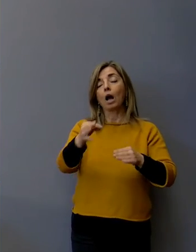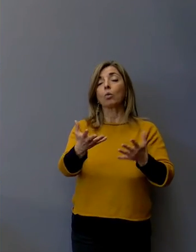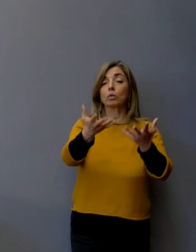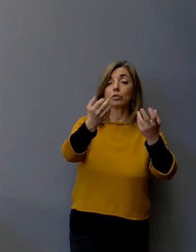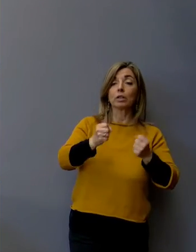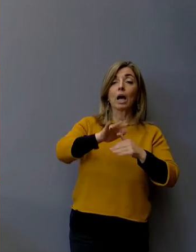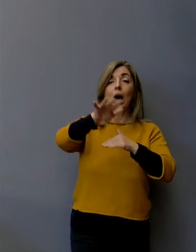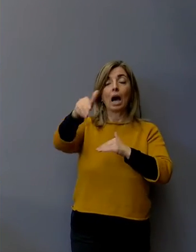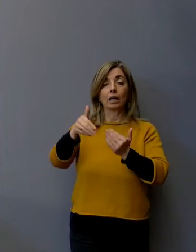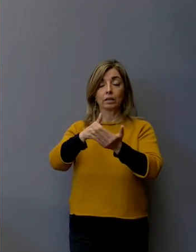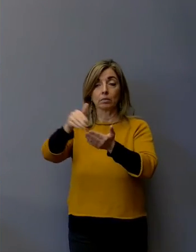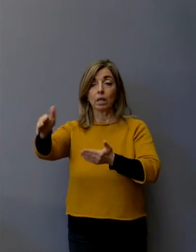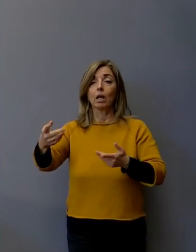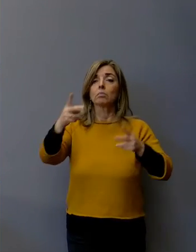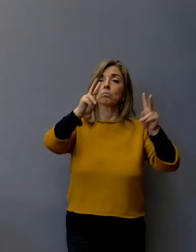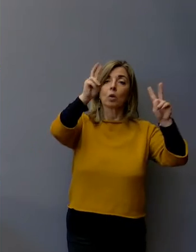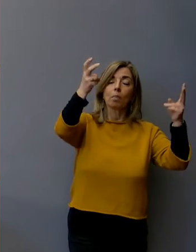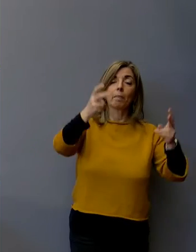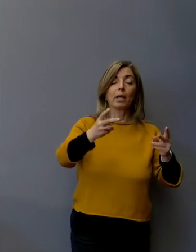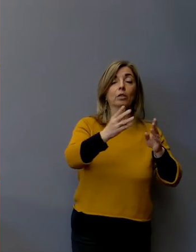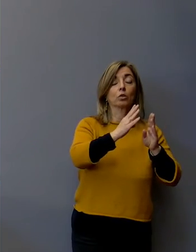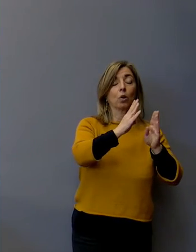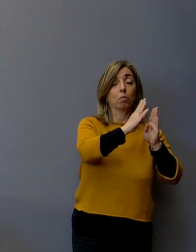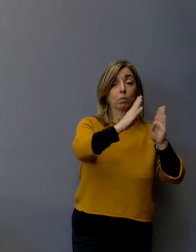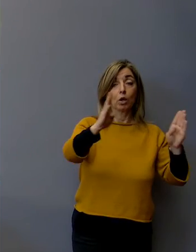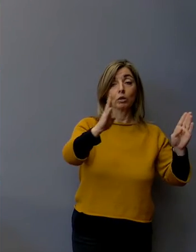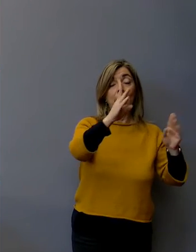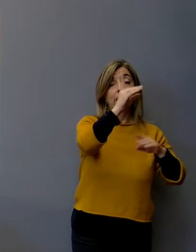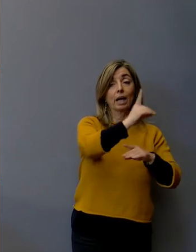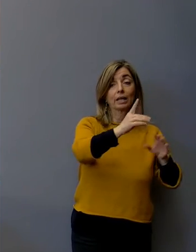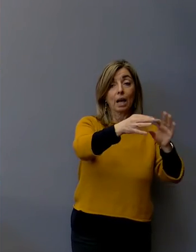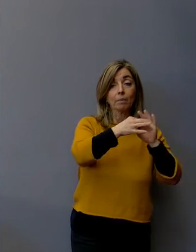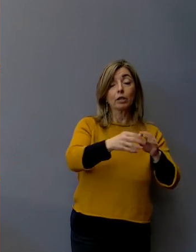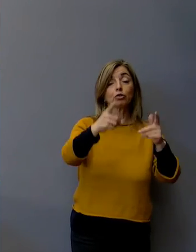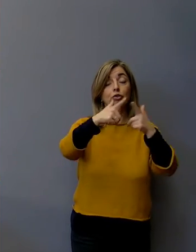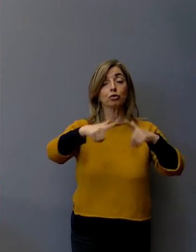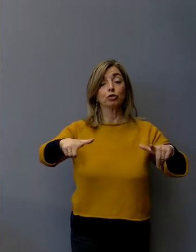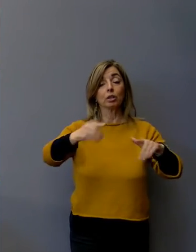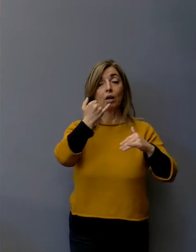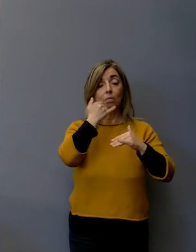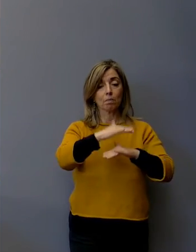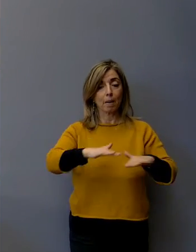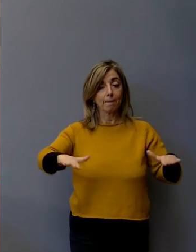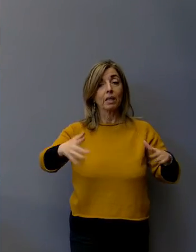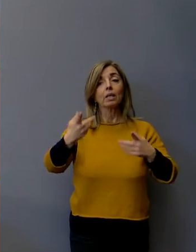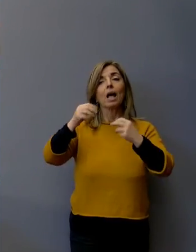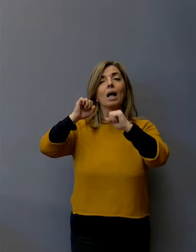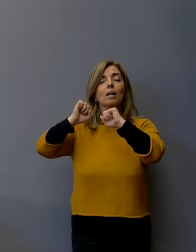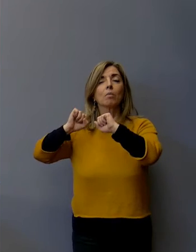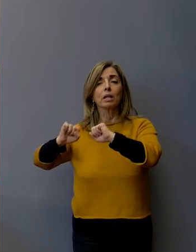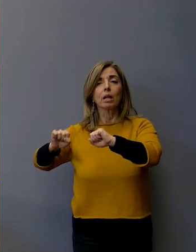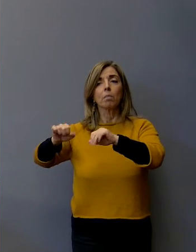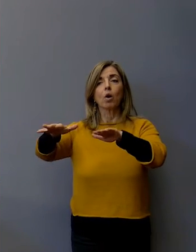a quella della città dei bambini alla delocalizzazione dei depositi costieri di molte zoe che vivono un nuova fase di stallo dopo ricorso al tar di